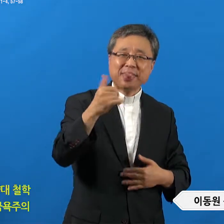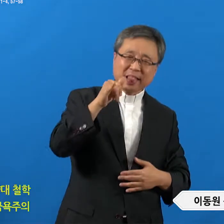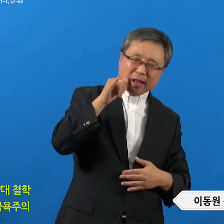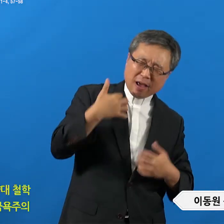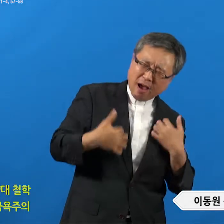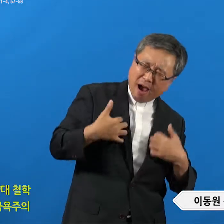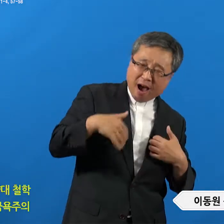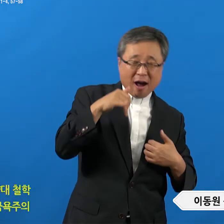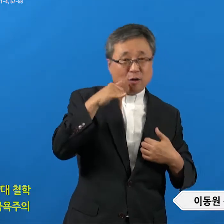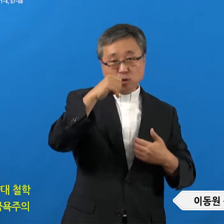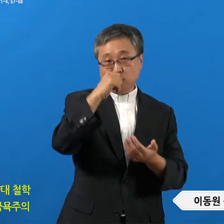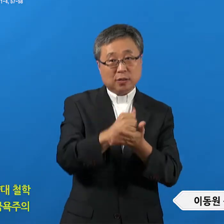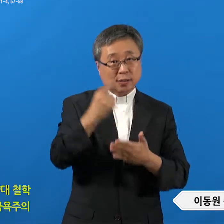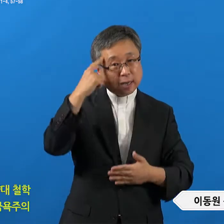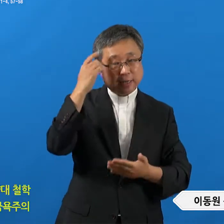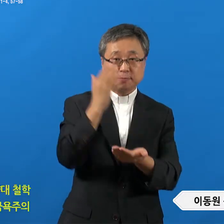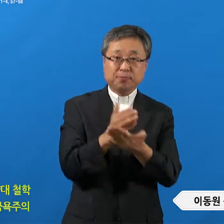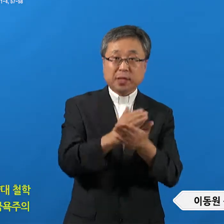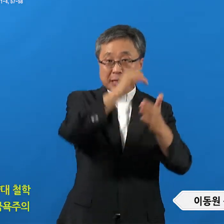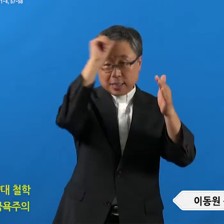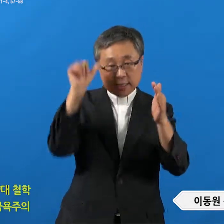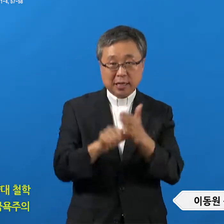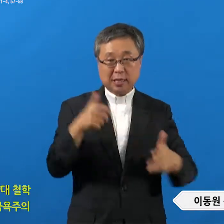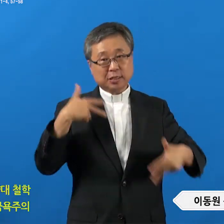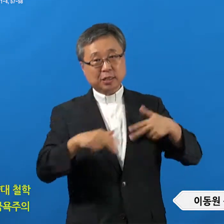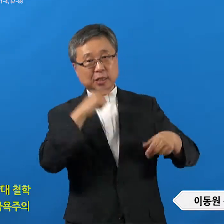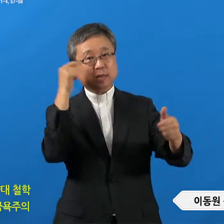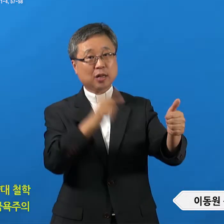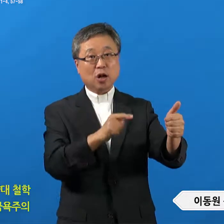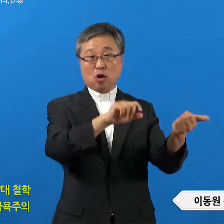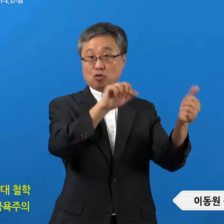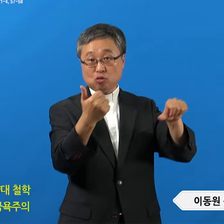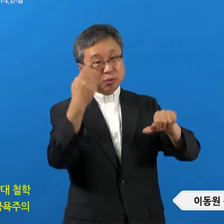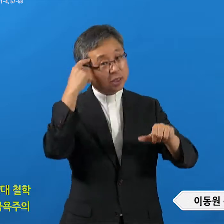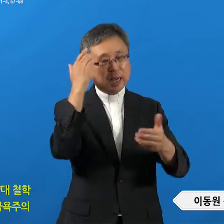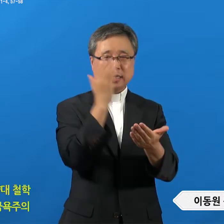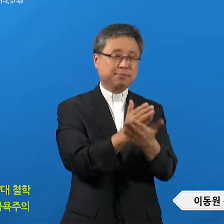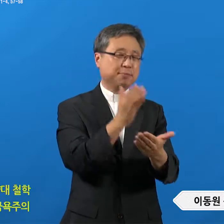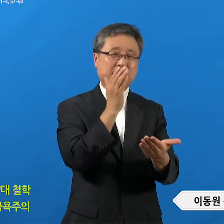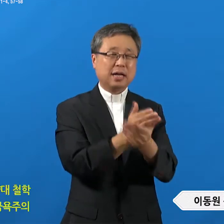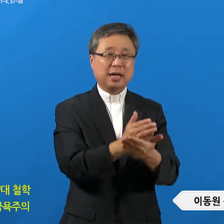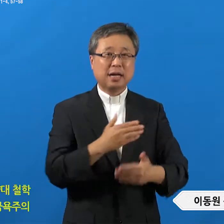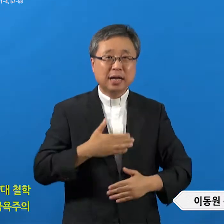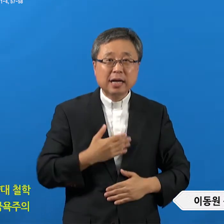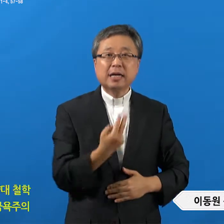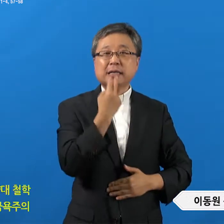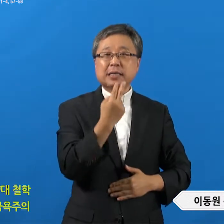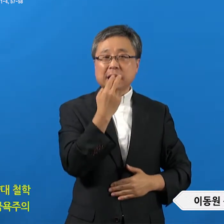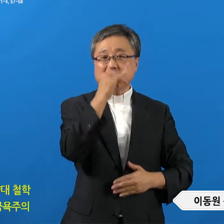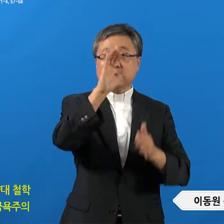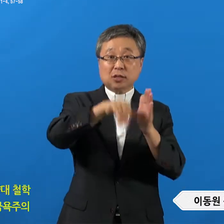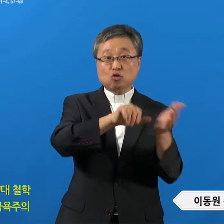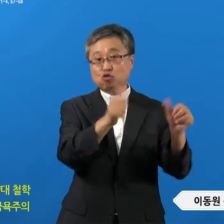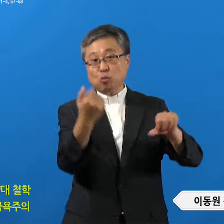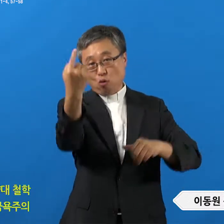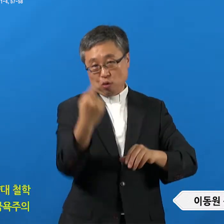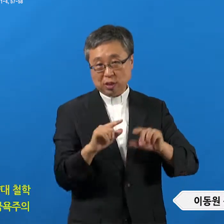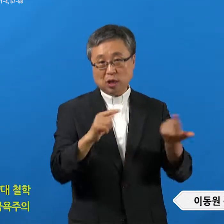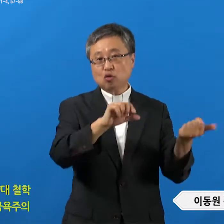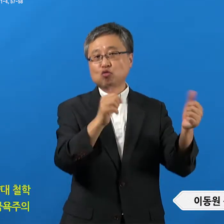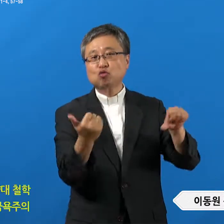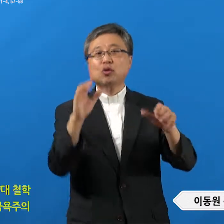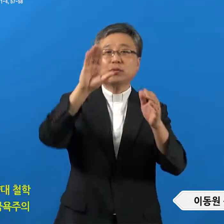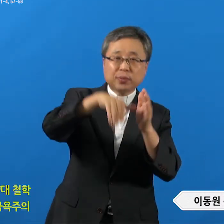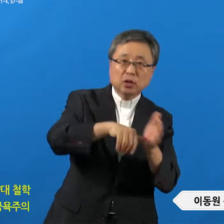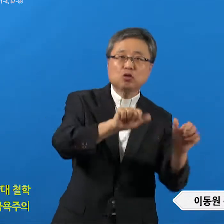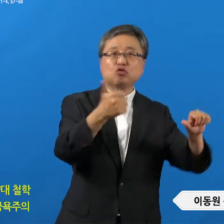죄를 생각하지 말고 인생을 즐기라고, 죽음을 생각하지 말라고, 살았을 때 죽음은 오지 않았고 죽었을